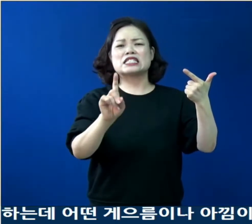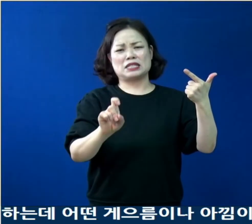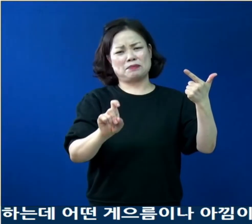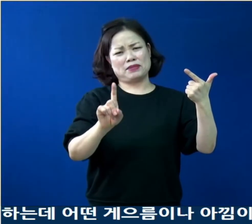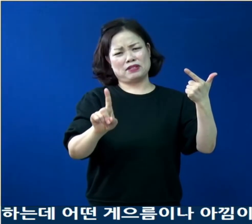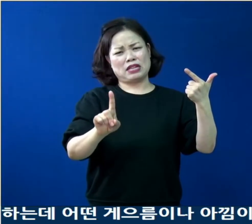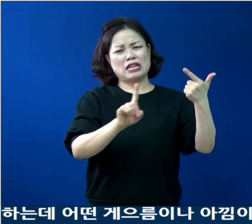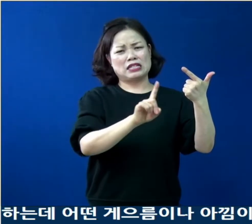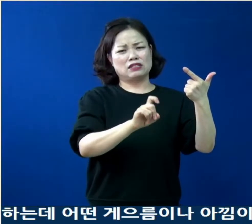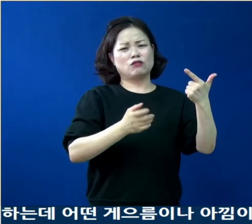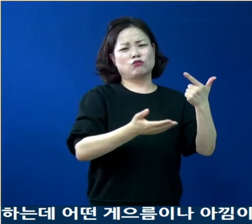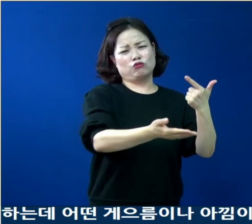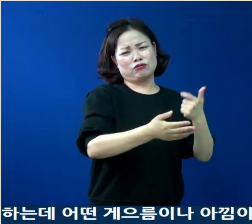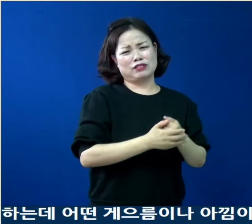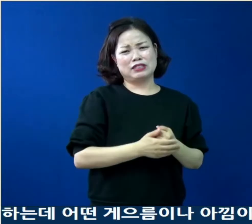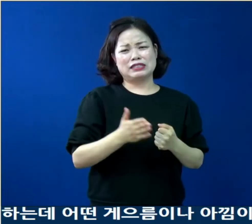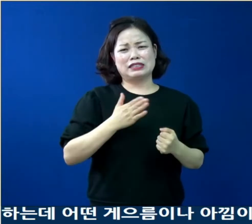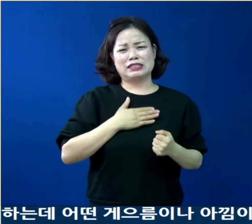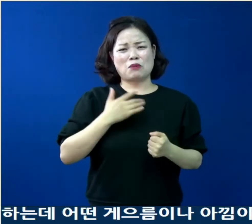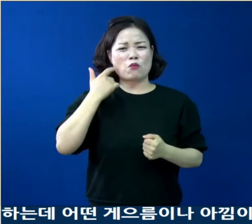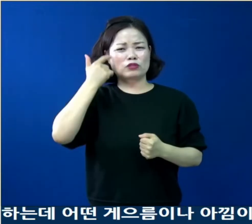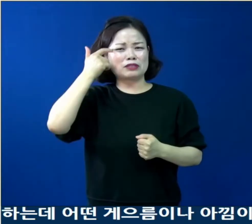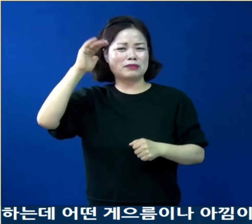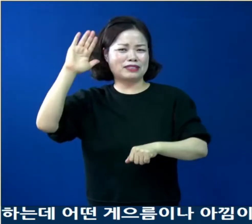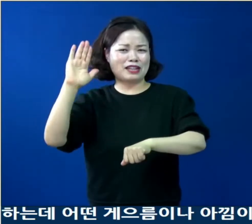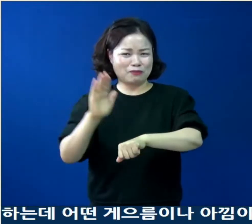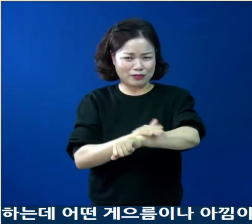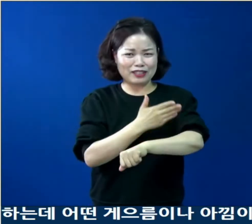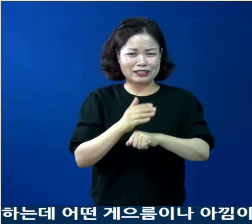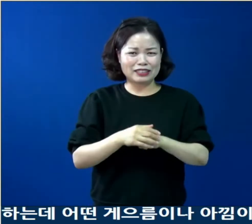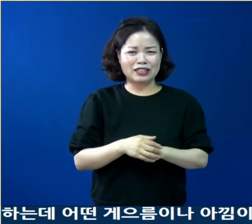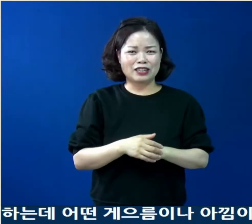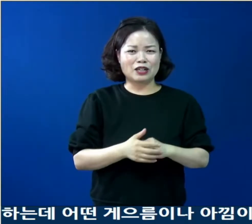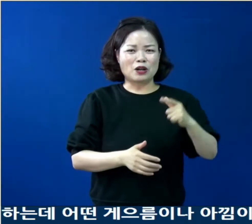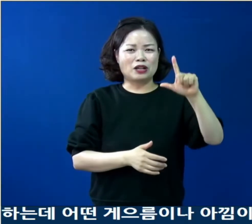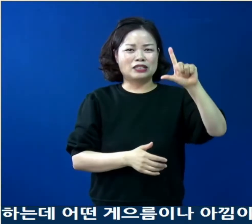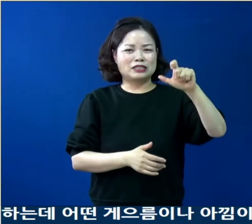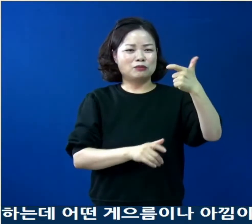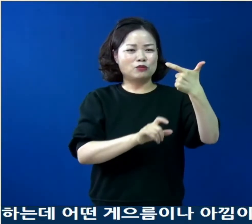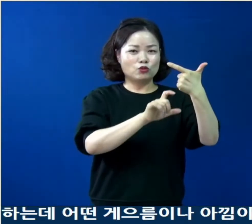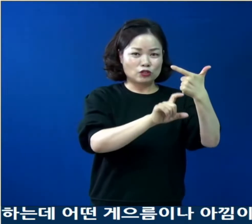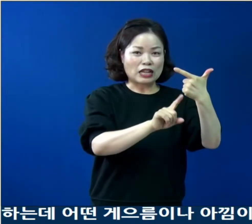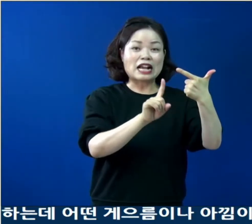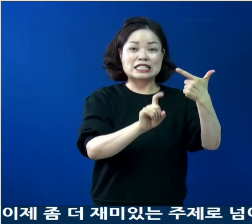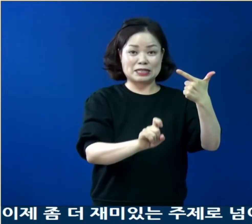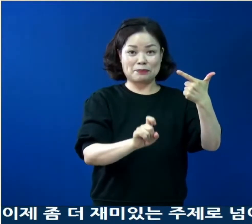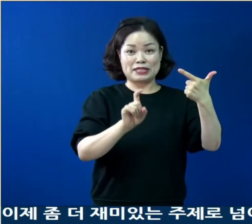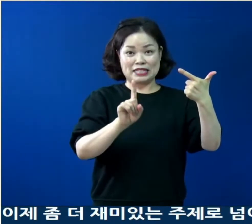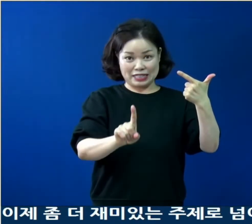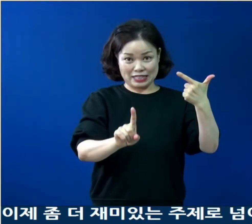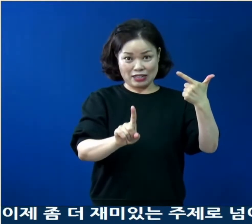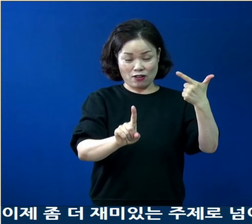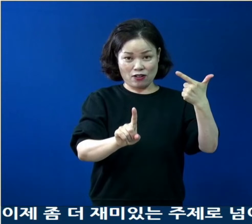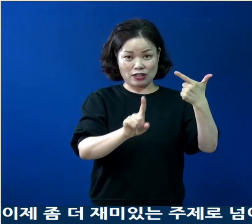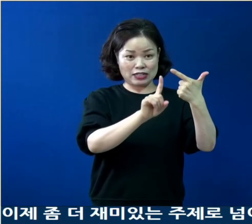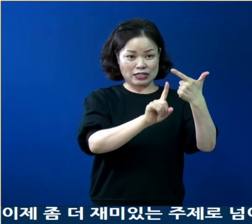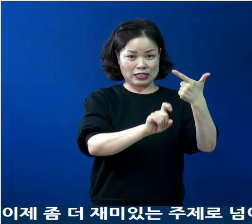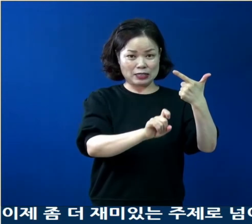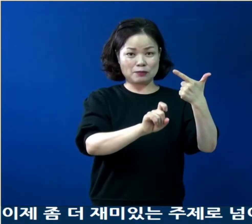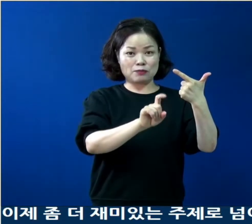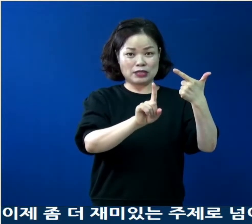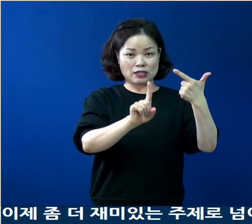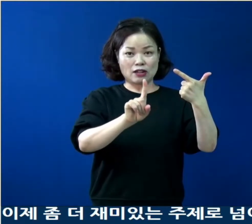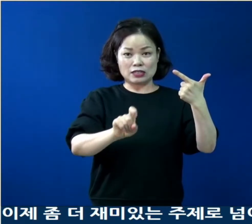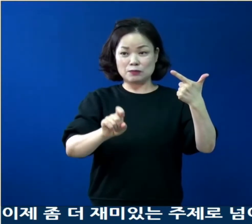제가 1절로 줬어요. 그래서 이건 저의 잘못이고요. 이제 11절을 한번 보시기 바랍니다. 11절하고 16절을